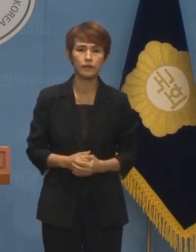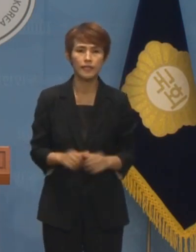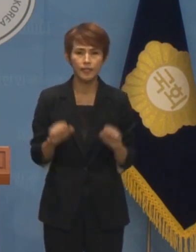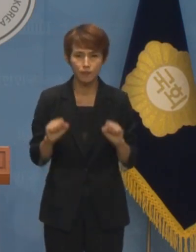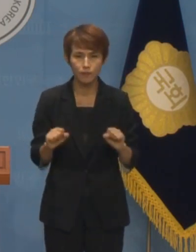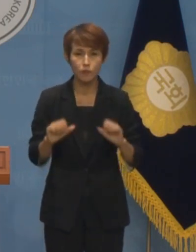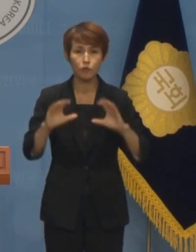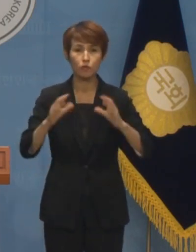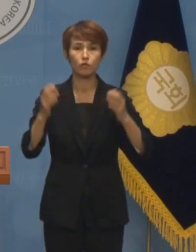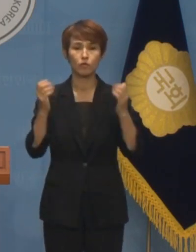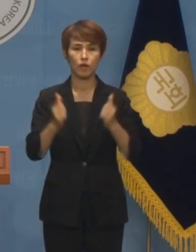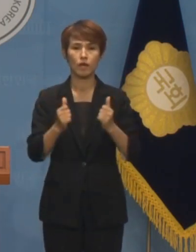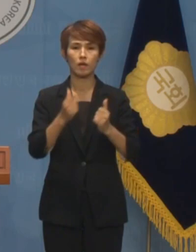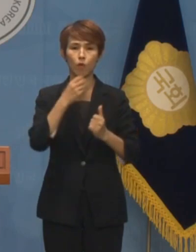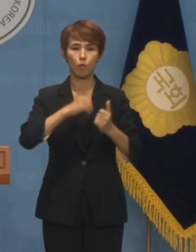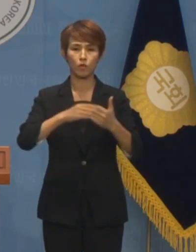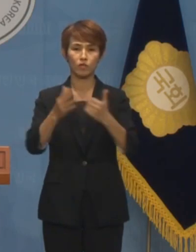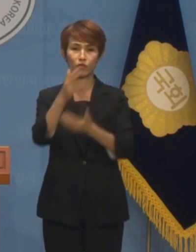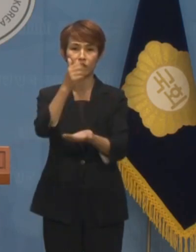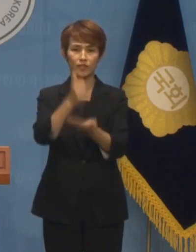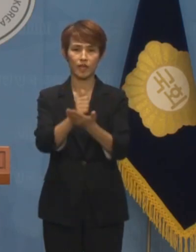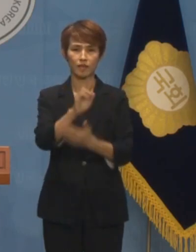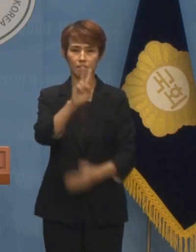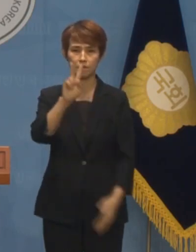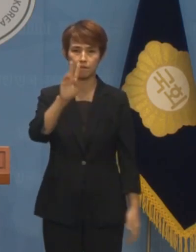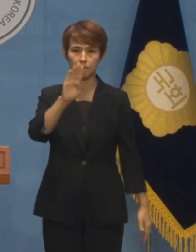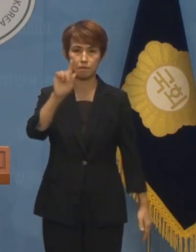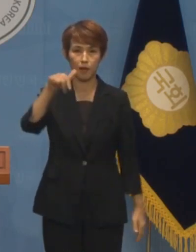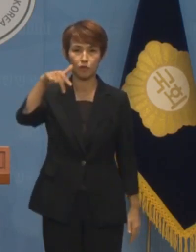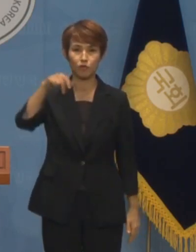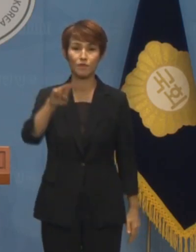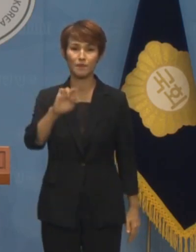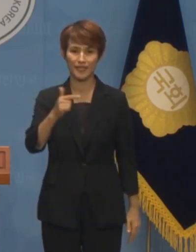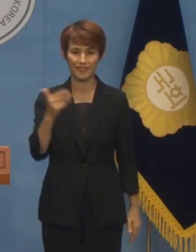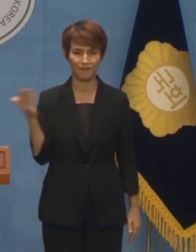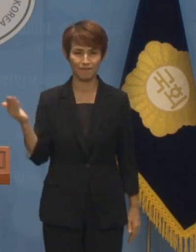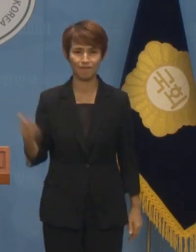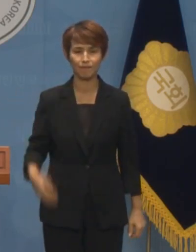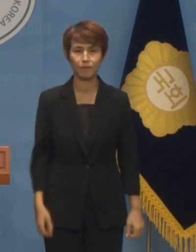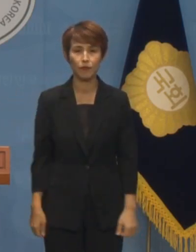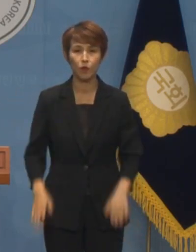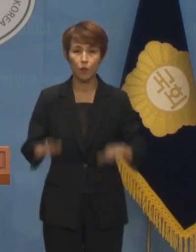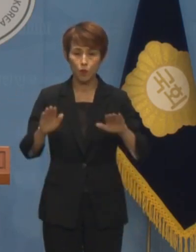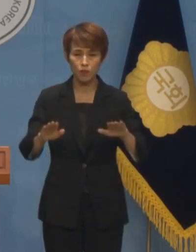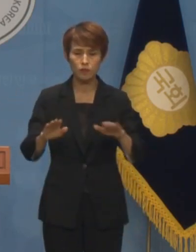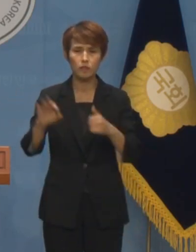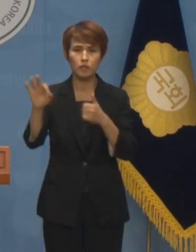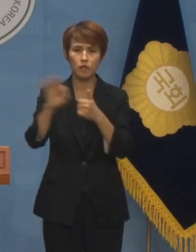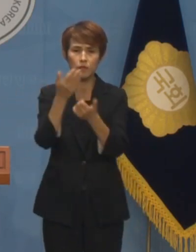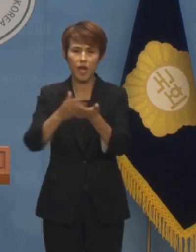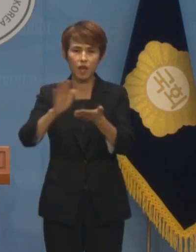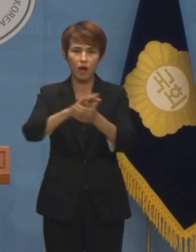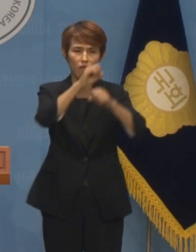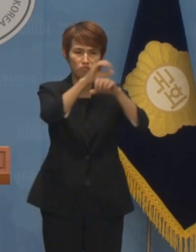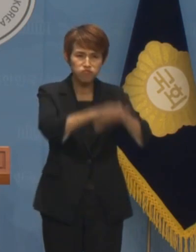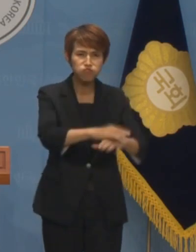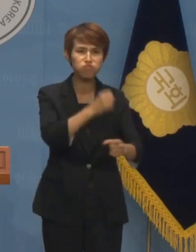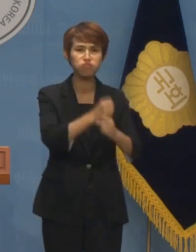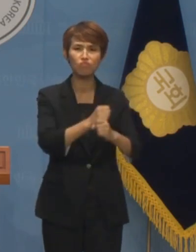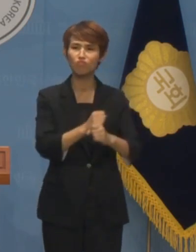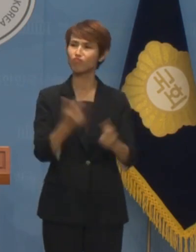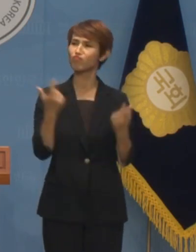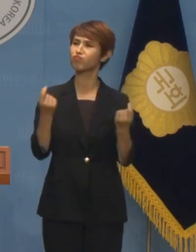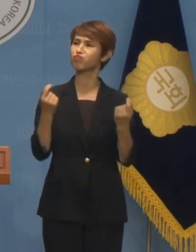안녕하십니까. 국회 보건복지위원장 박주민입니다. 저는 오늘 연금개혁을 무산시키고도 아무것도